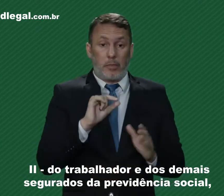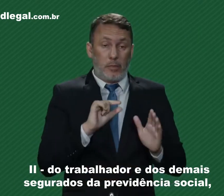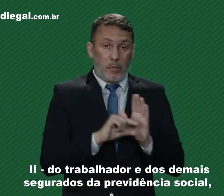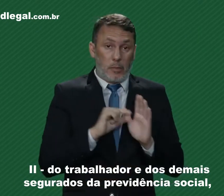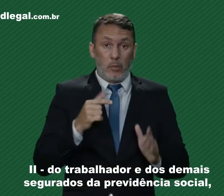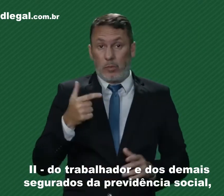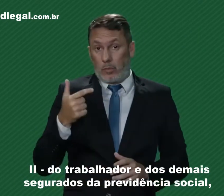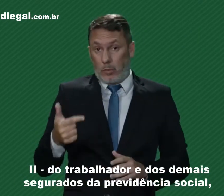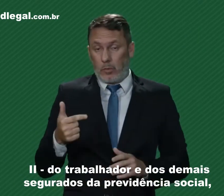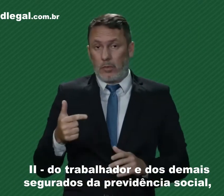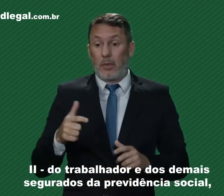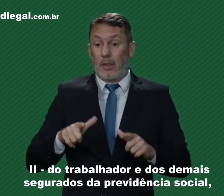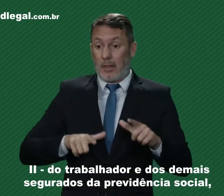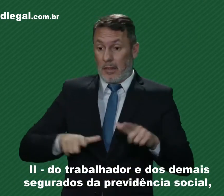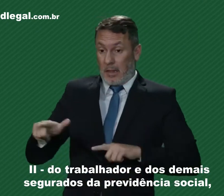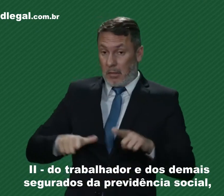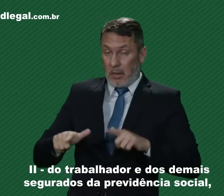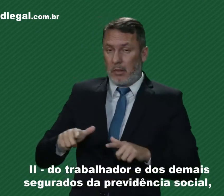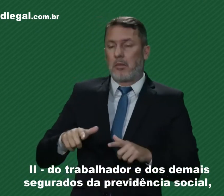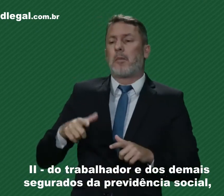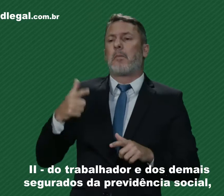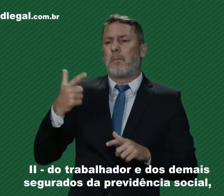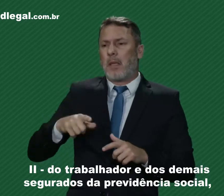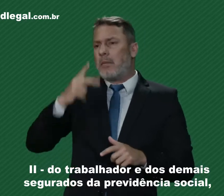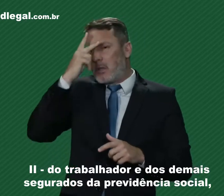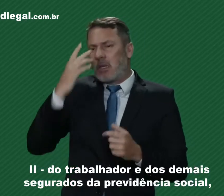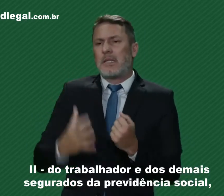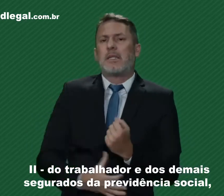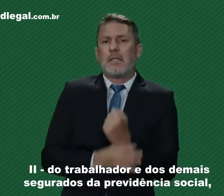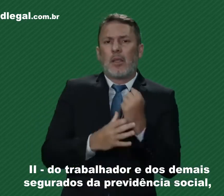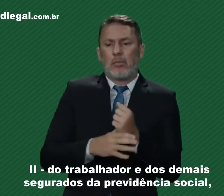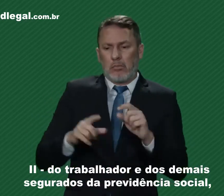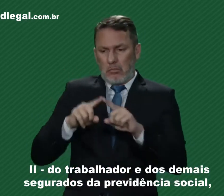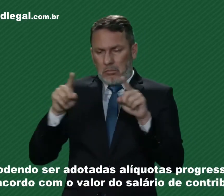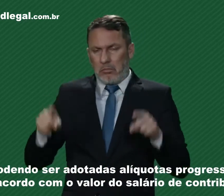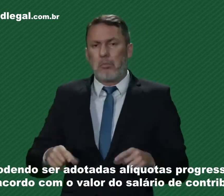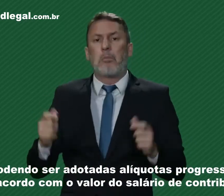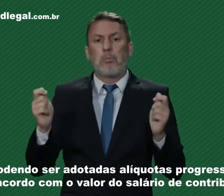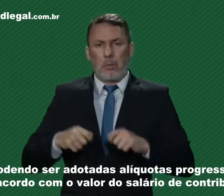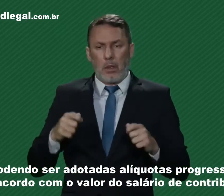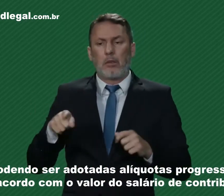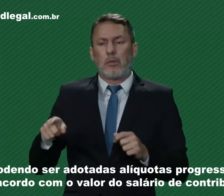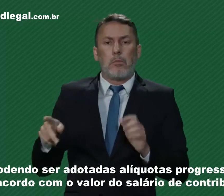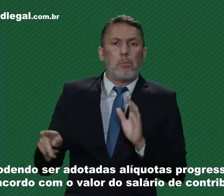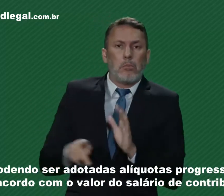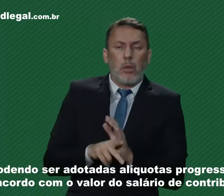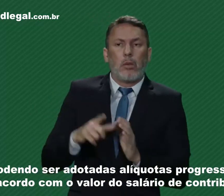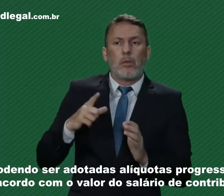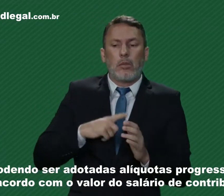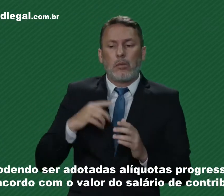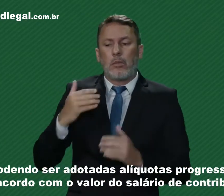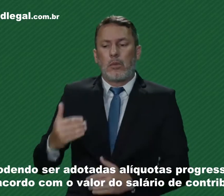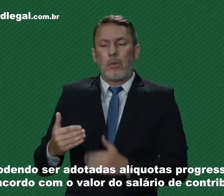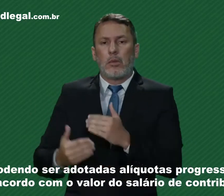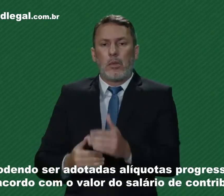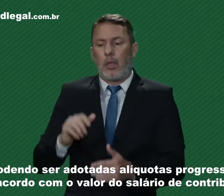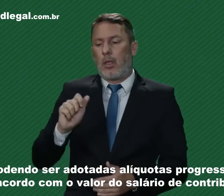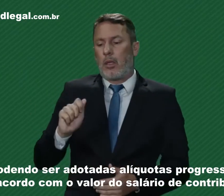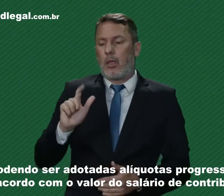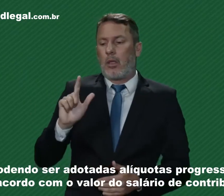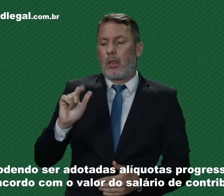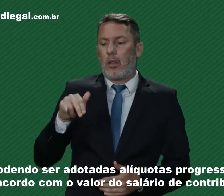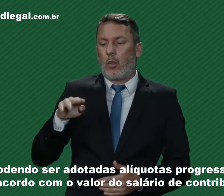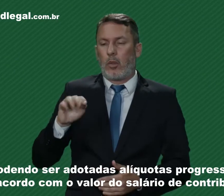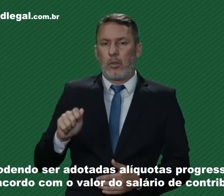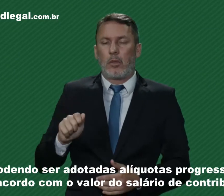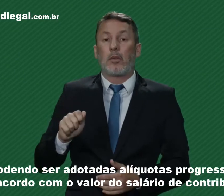Inciso 2. Do trabalhador e dos demais segurados da Previdência Social, podendo ser adotadas alíquotas progressivas de